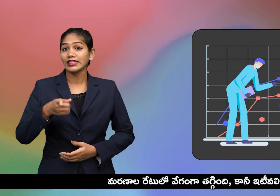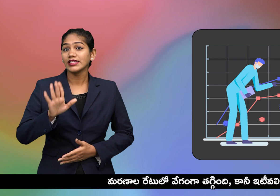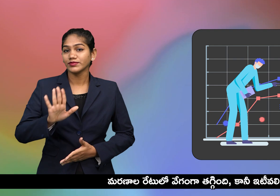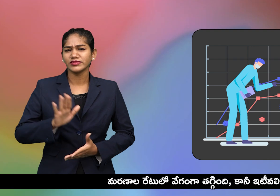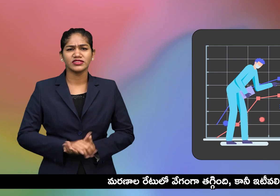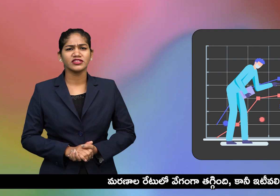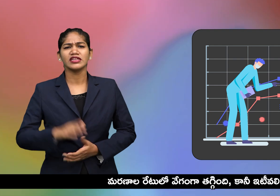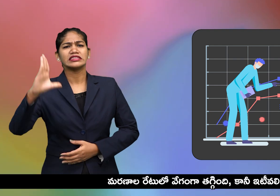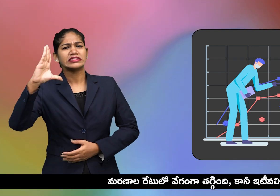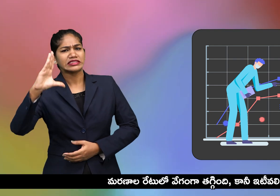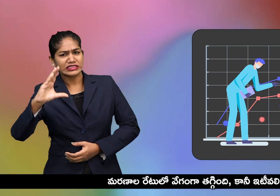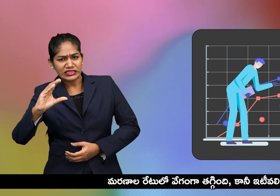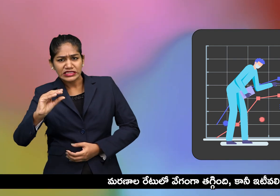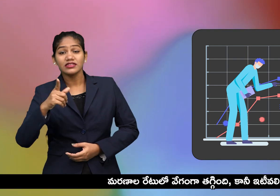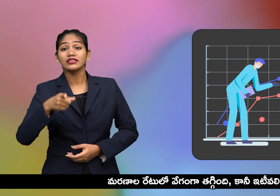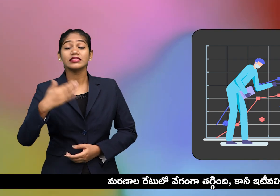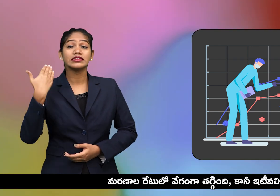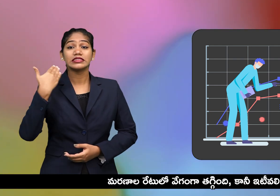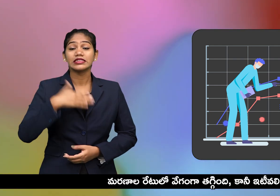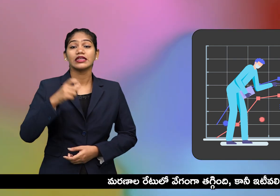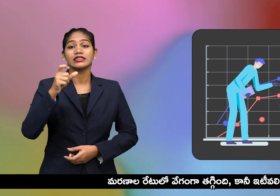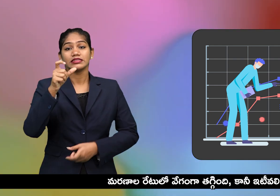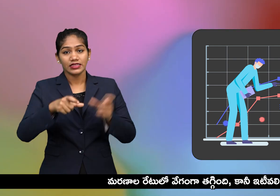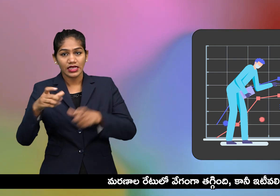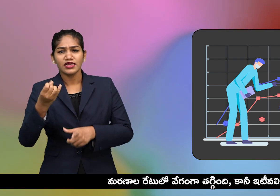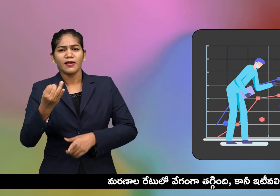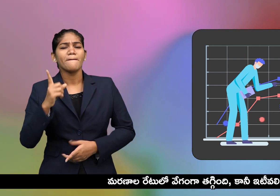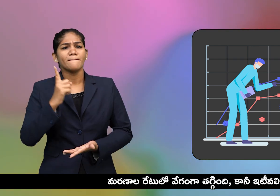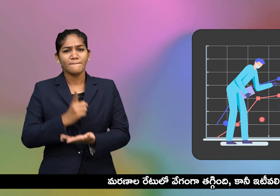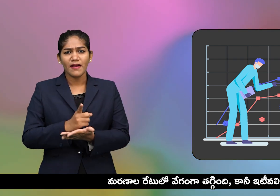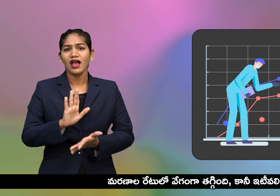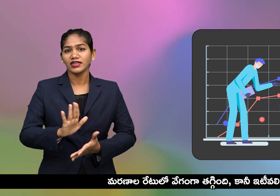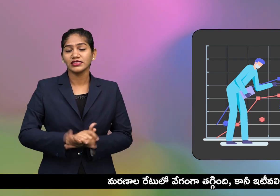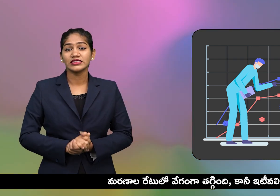మరణాల రేటు వేగంగా తగ్గింది, కానీ ఇటీవల కాలం వరకు